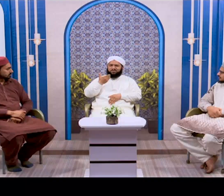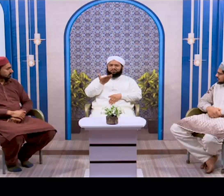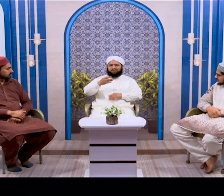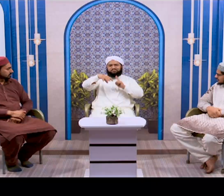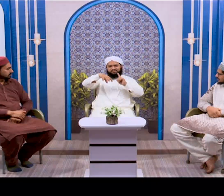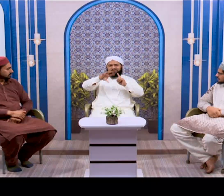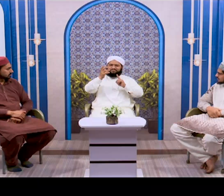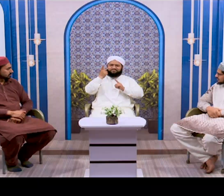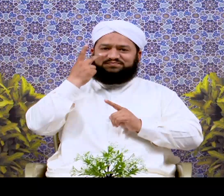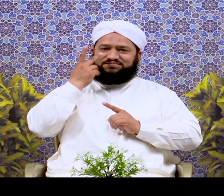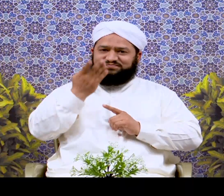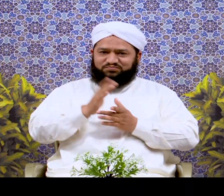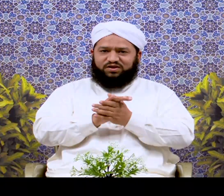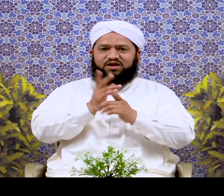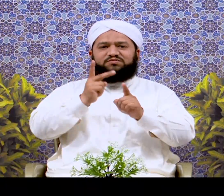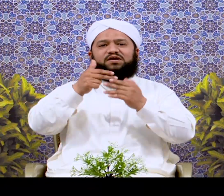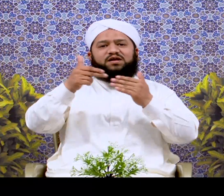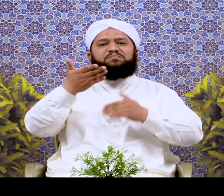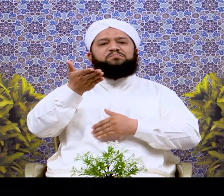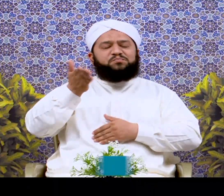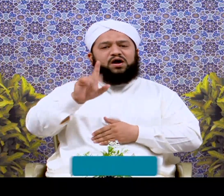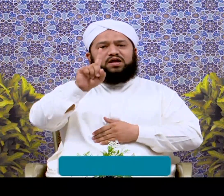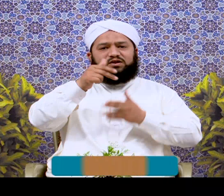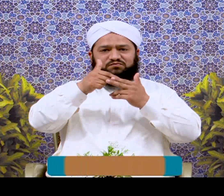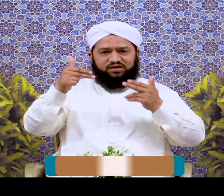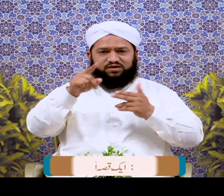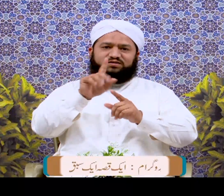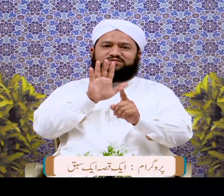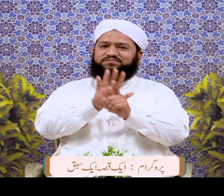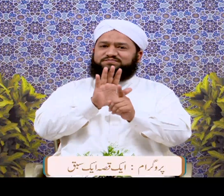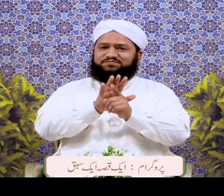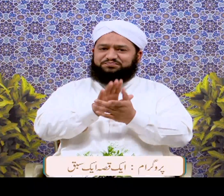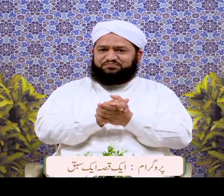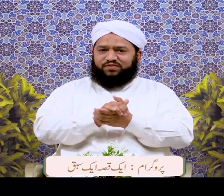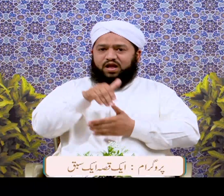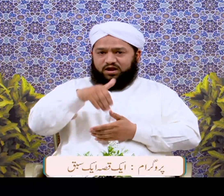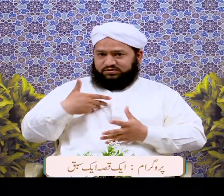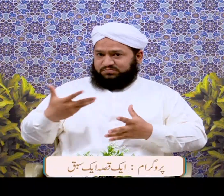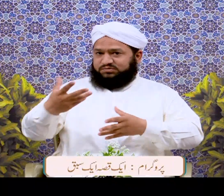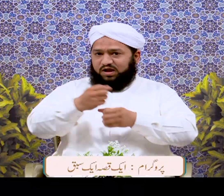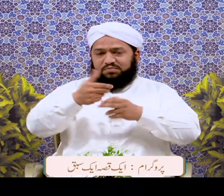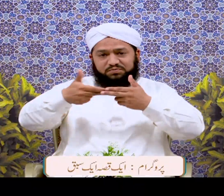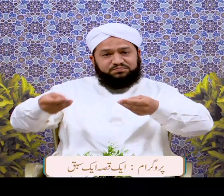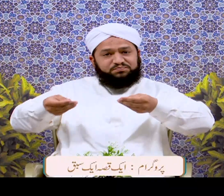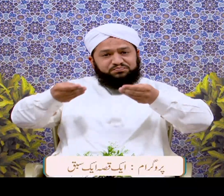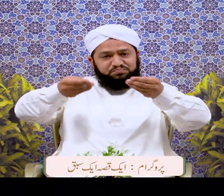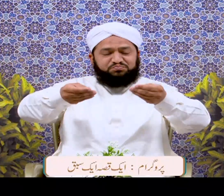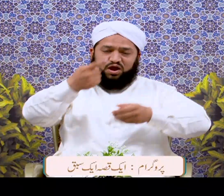چینل کے ناظرین، پروگرام ہے ایک قصہ ایک سبق، اور آج ہم آپ کے سامنے انشاءاللہ